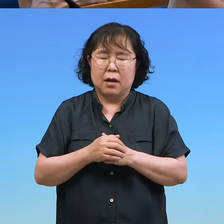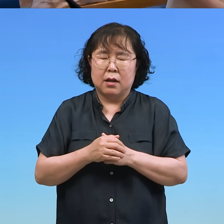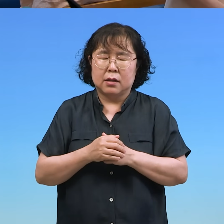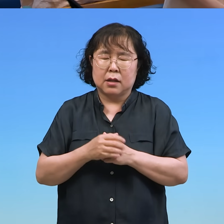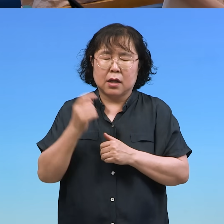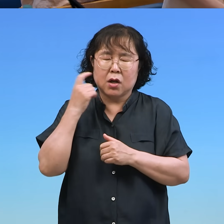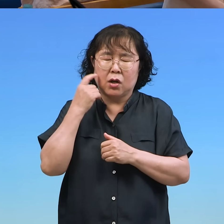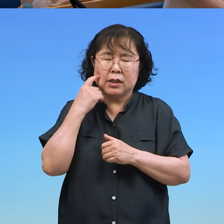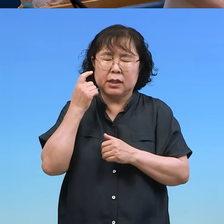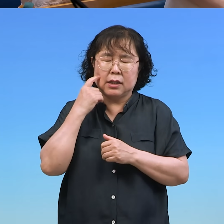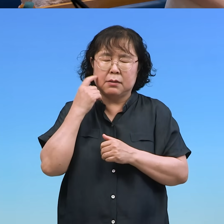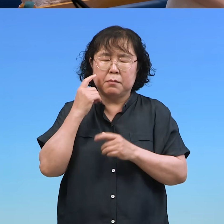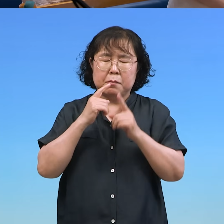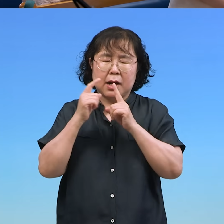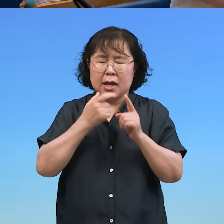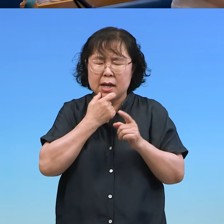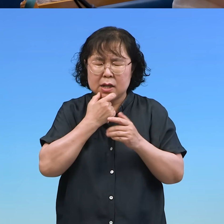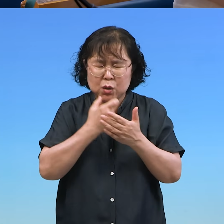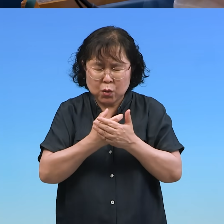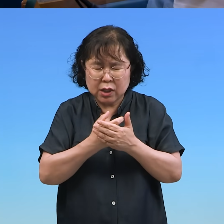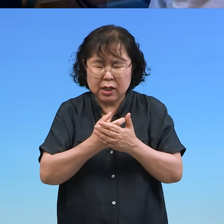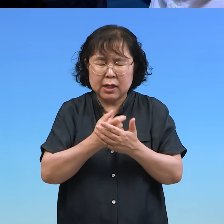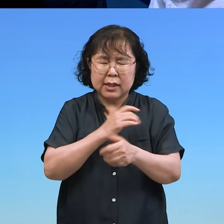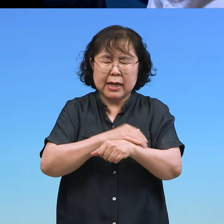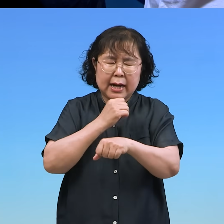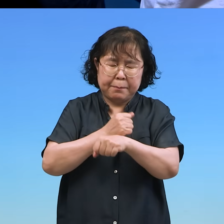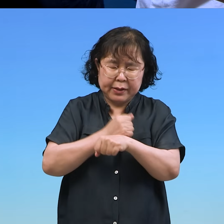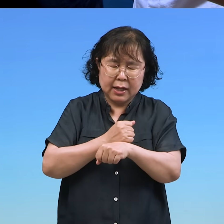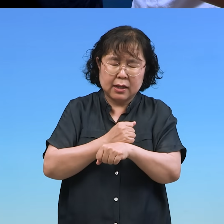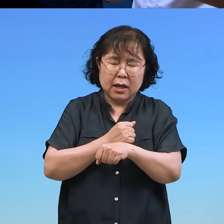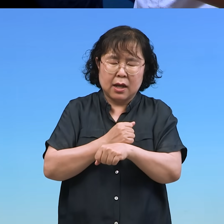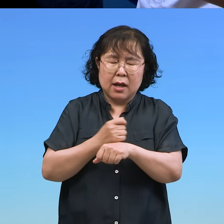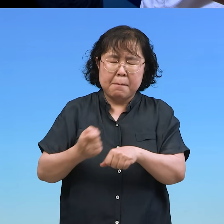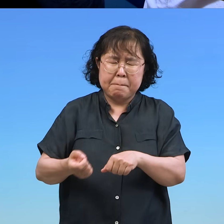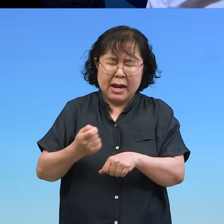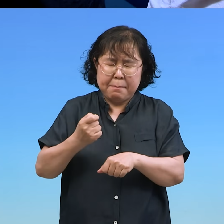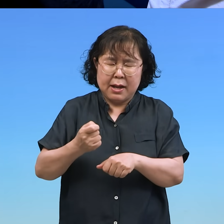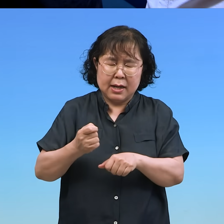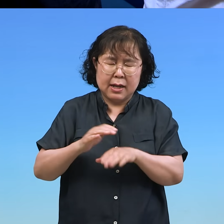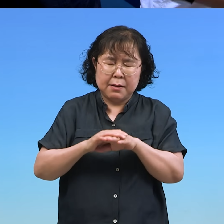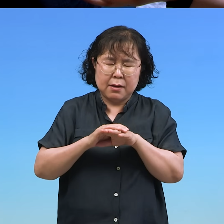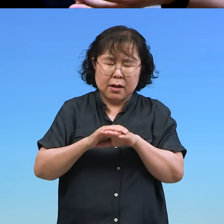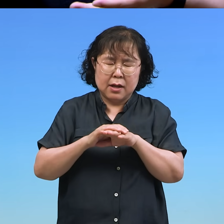속아 넘어가기를 아버지 잘합니다. 곧 풀려날 거라고,